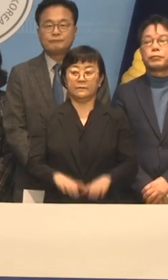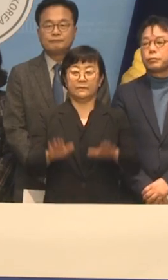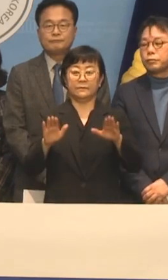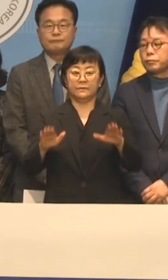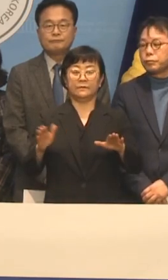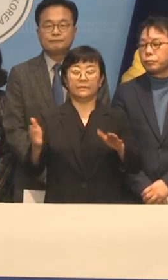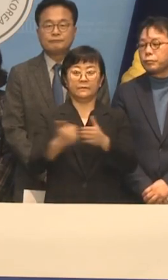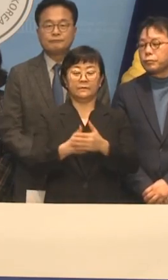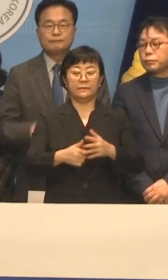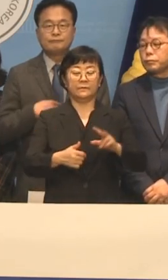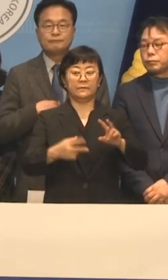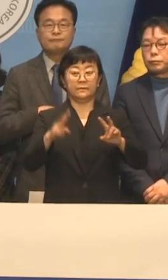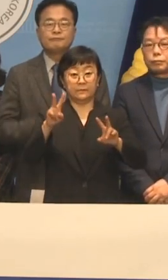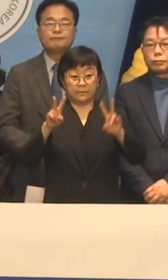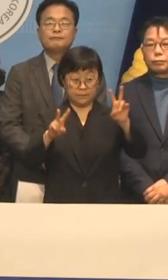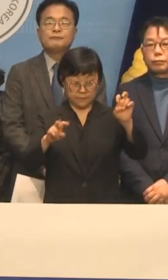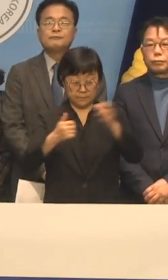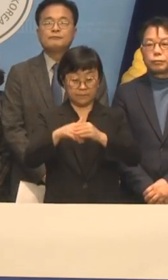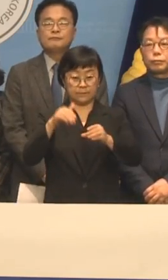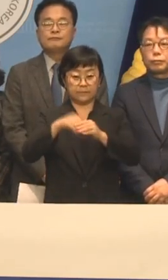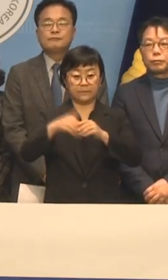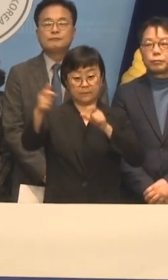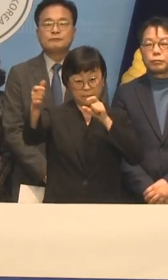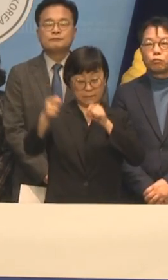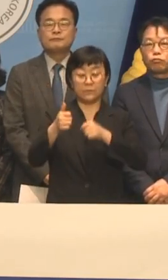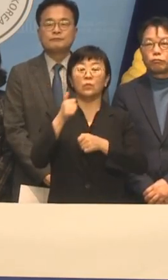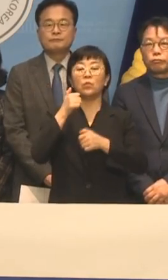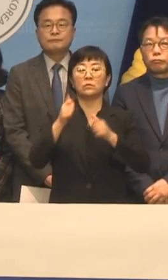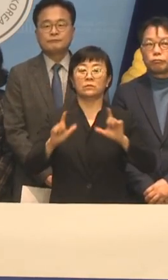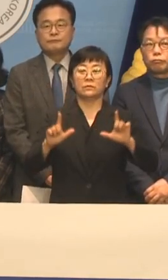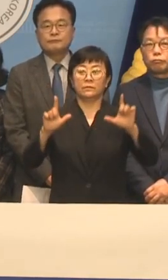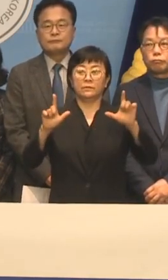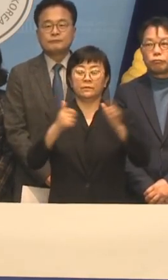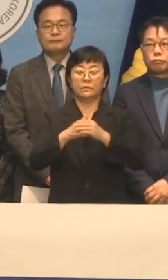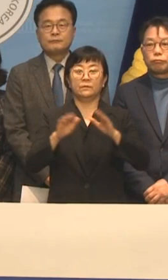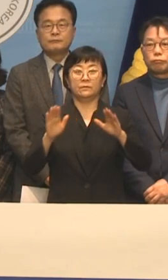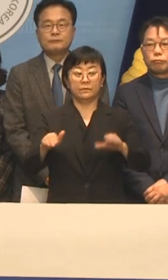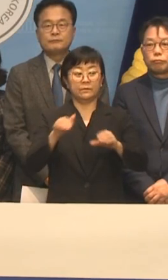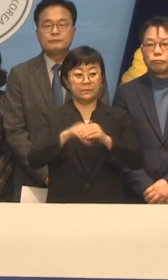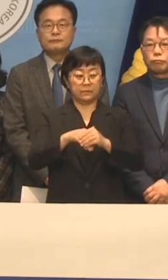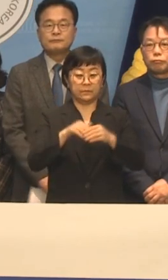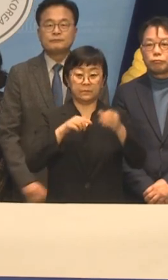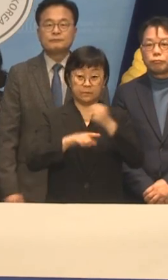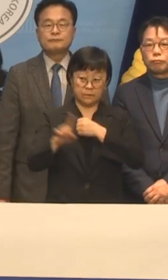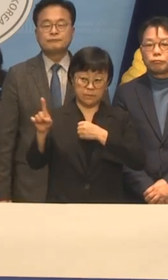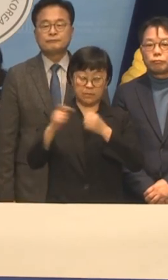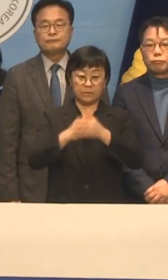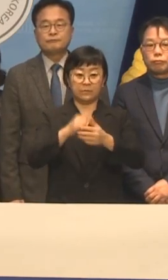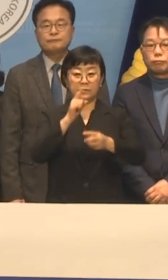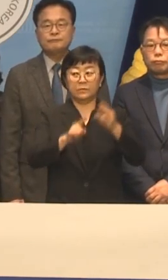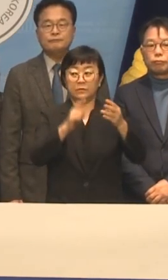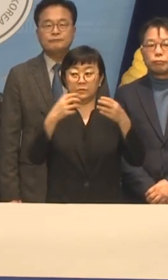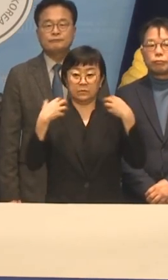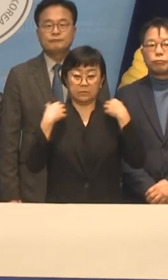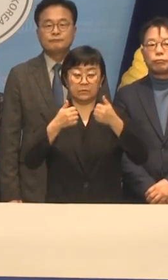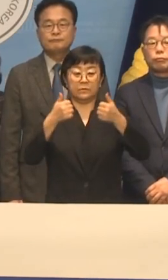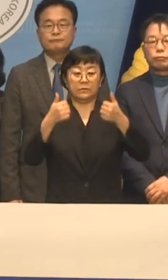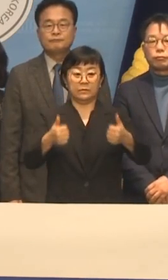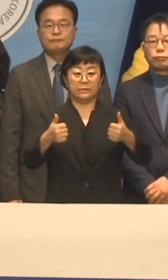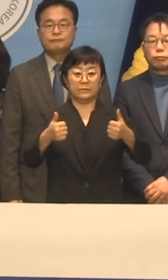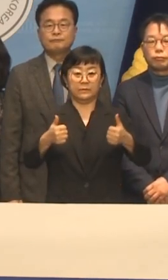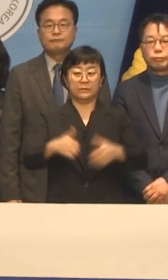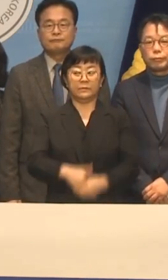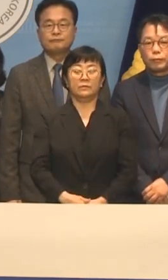오늘로서 22대 총선이 이제 50일밖에 남지 않았습니다. 이번 총선의 의미는 한마디로 윤석열 정권에 대한